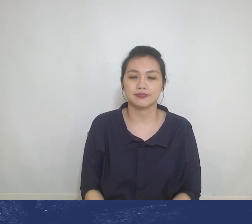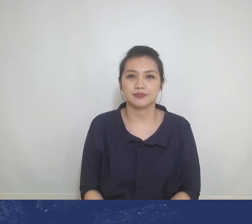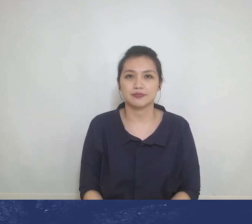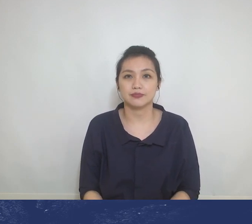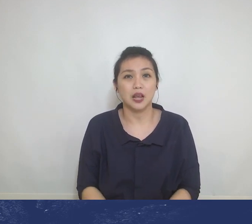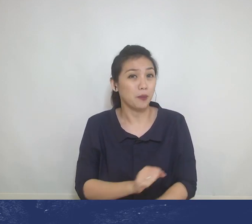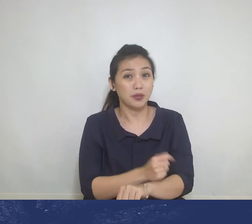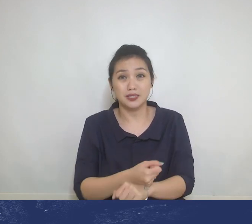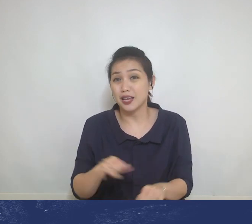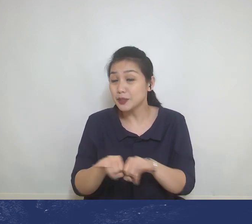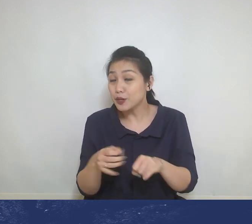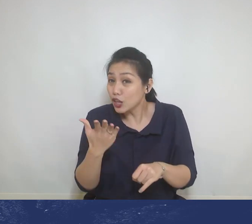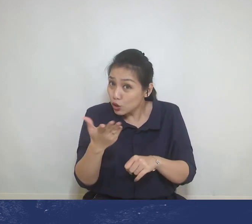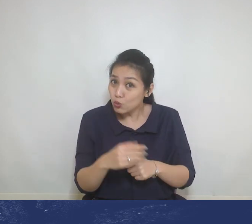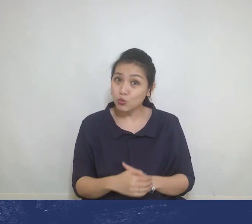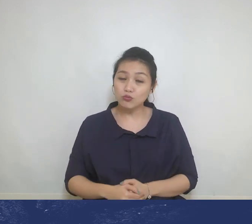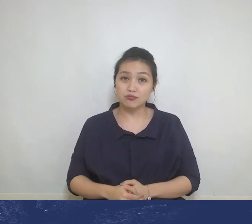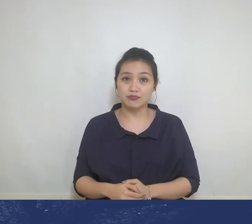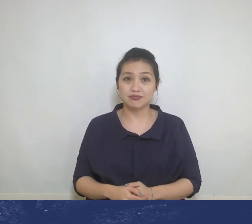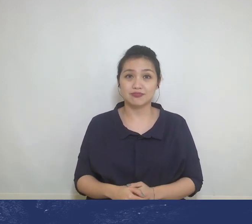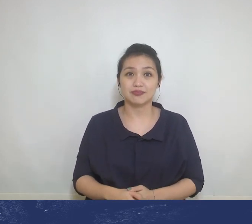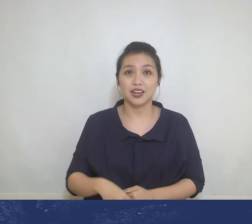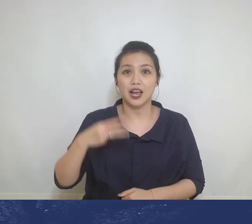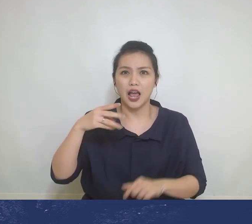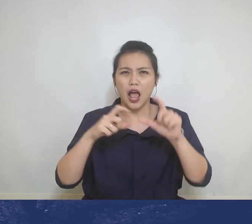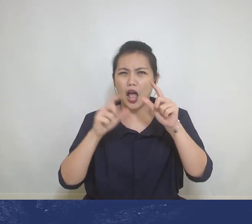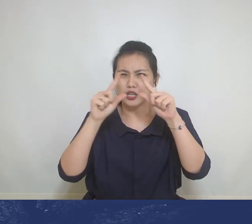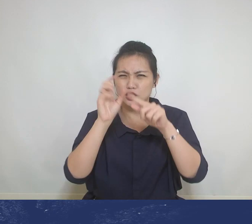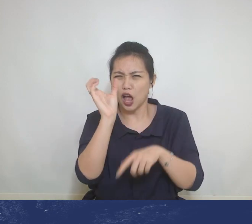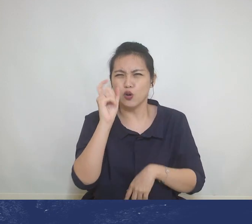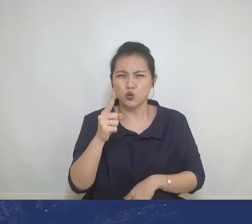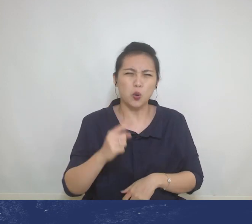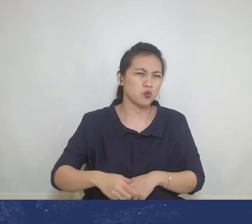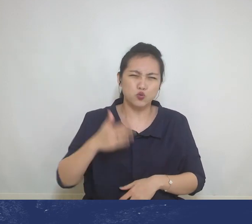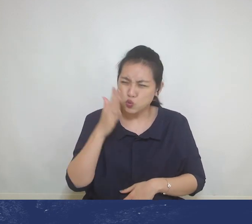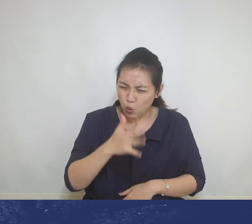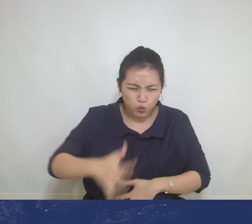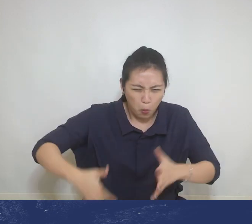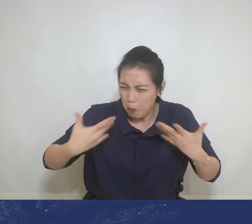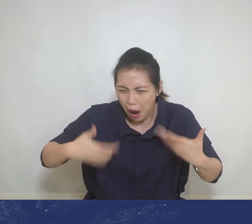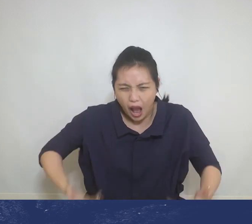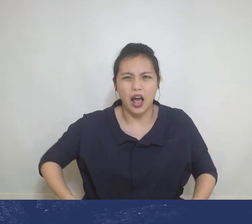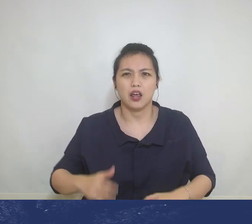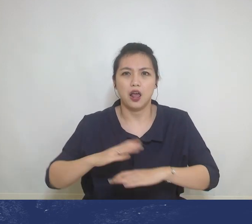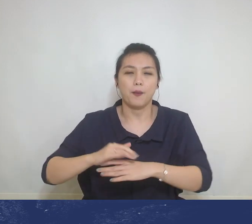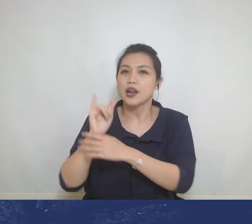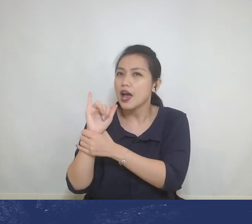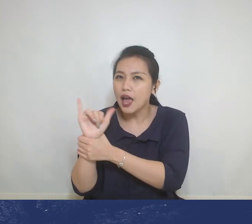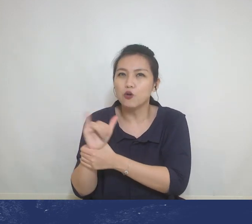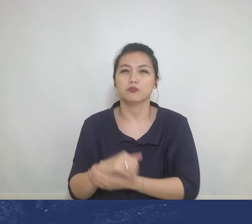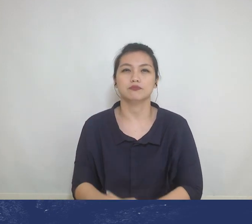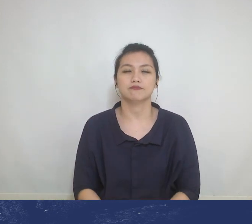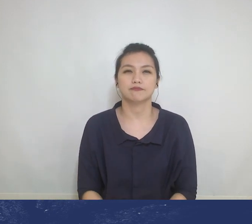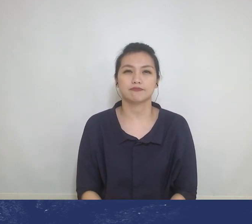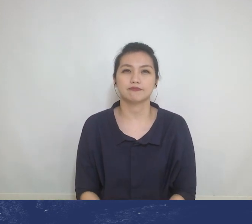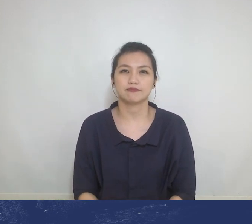mati di tanganku. Bisa gak kayak gitu? Bisa. Ya Esau tuh waktu meninggalkan tuh dia dendam banget. Sampai dia bilang dia mau bunuh Esau. Apa